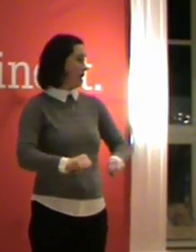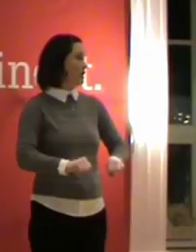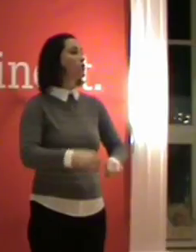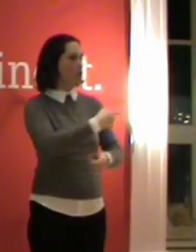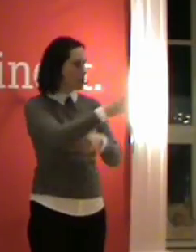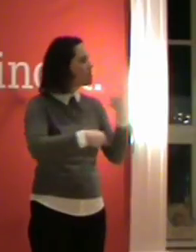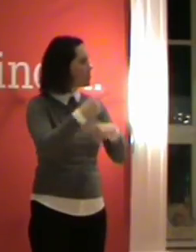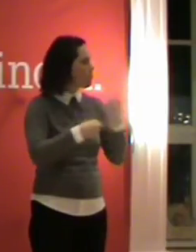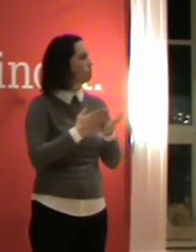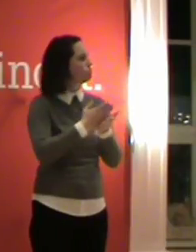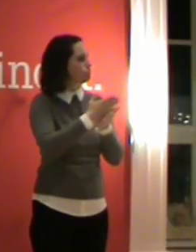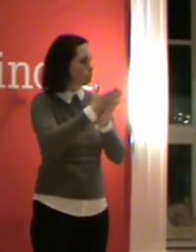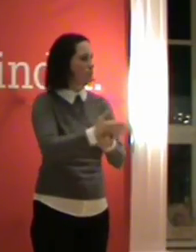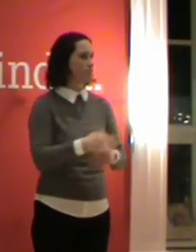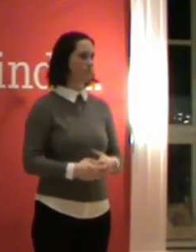Konsequenz durchgesetzt wurde.